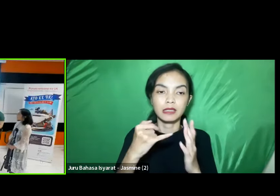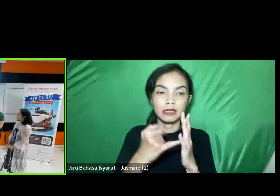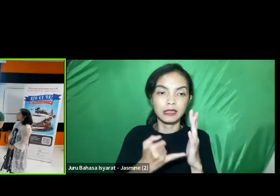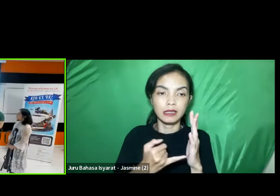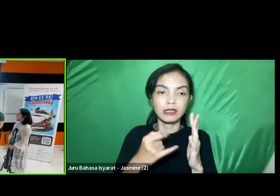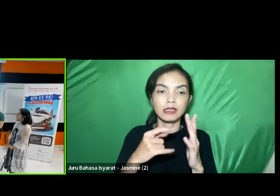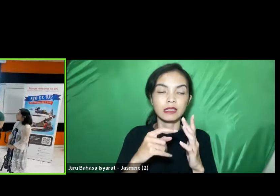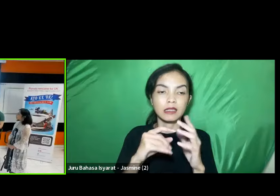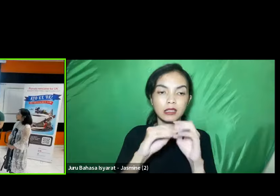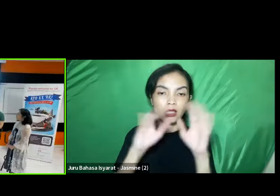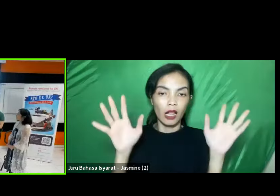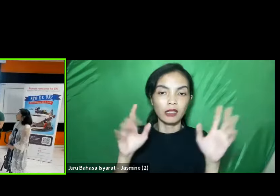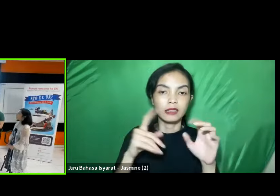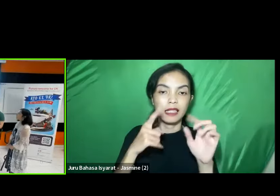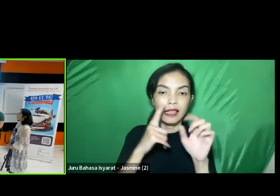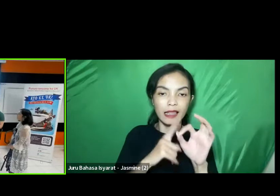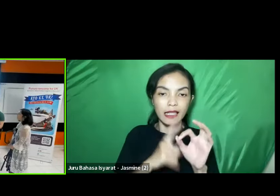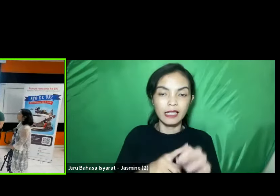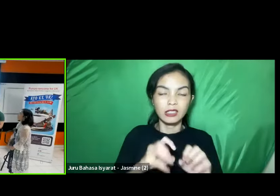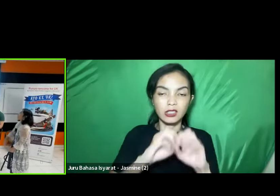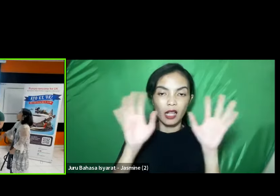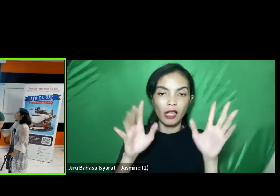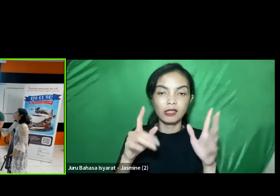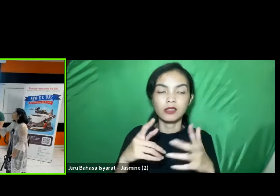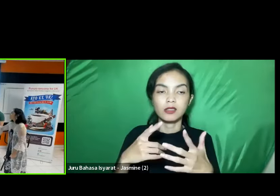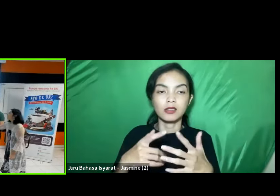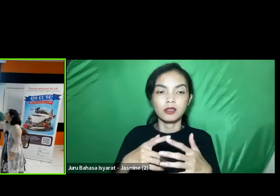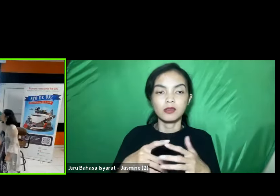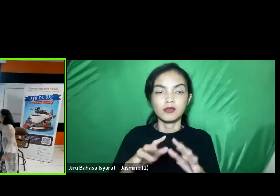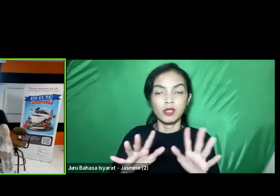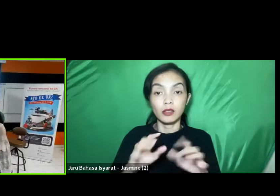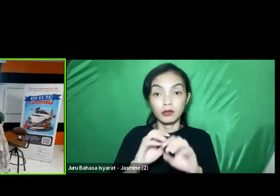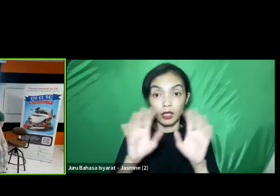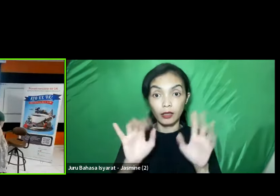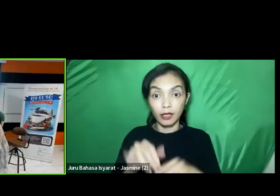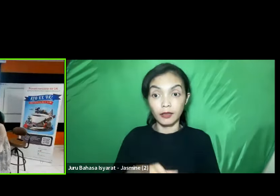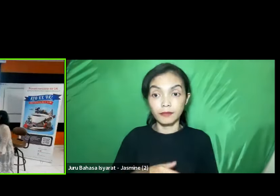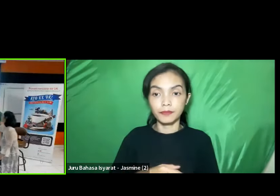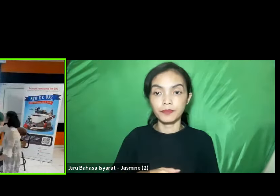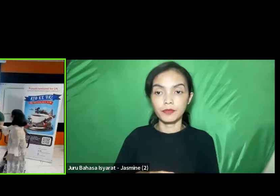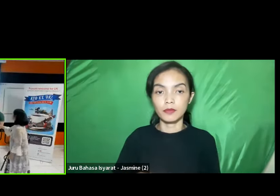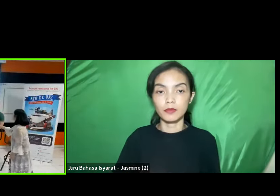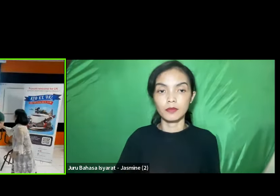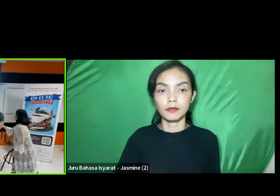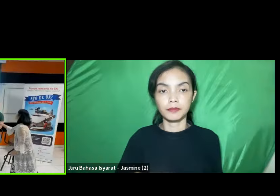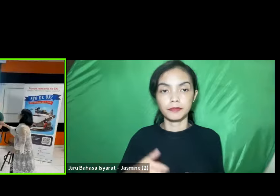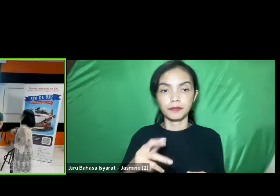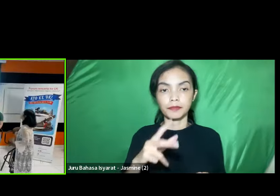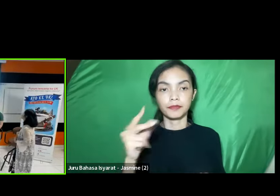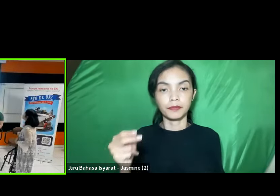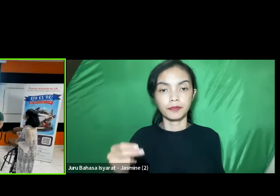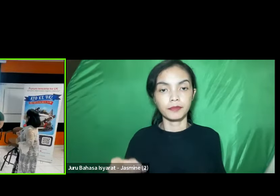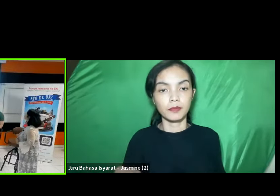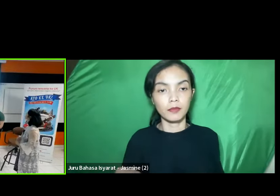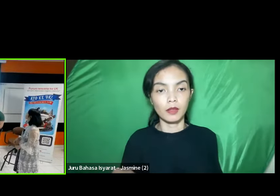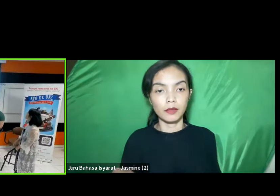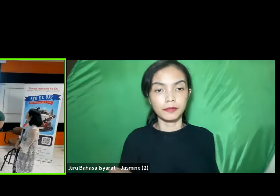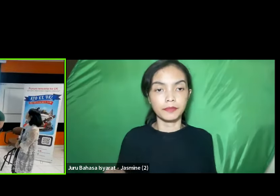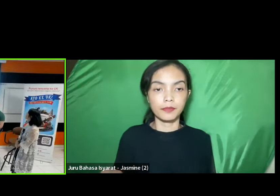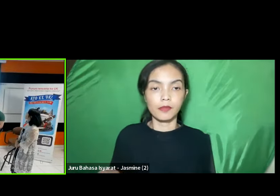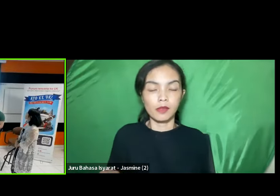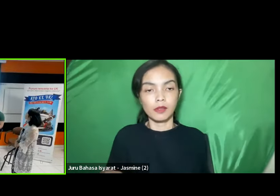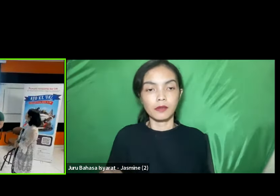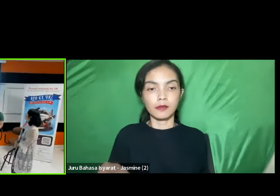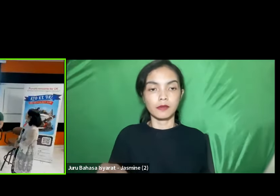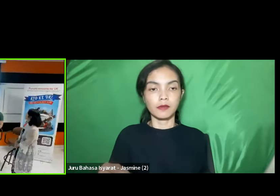oke udah semua ya ya Oke terima kasih makasih Mas dari Kak Kevin kebetulan